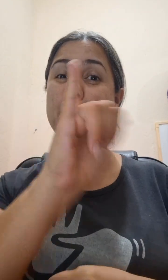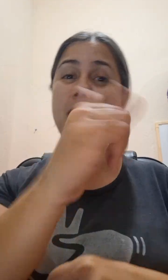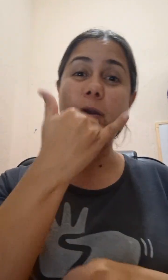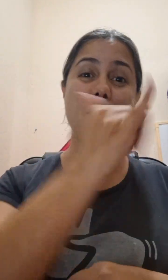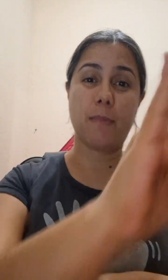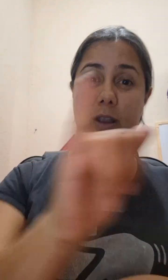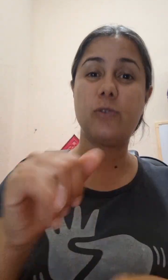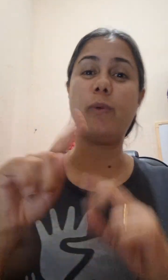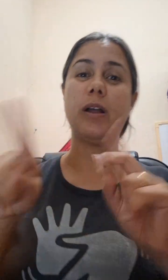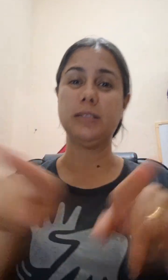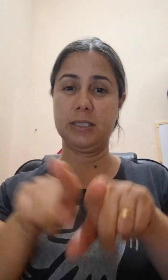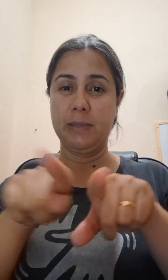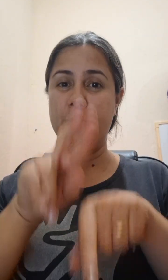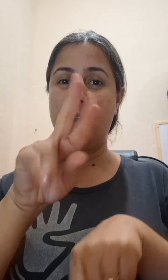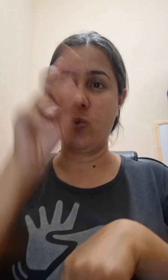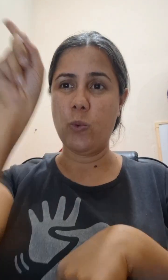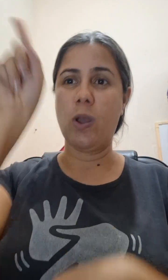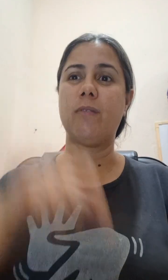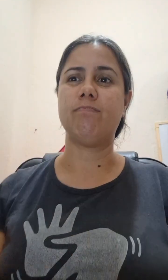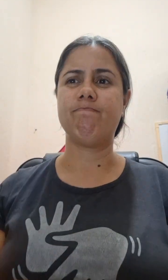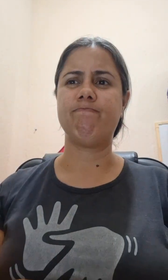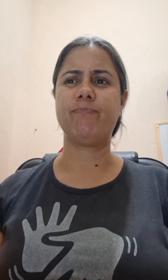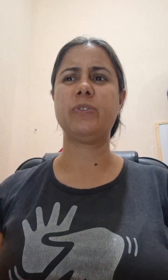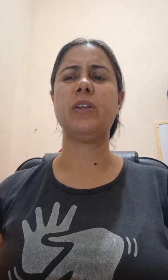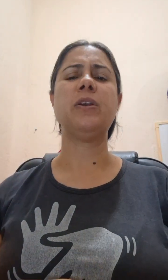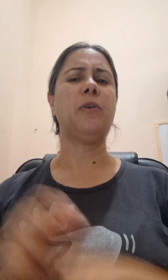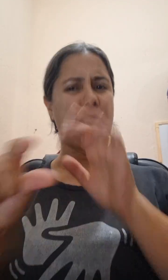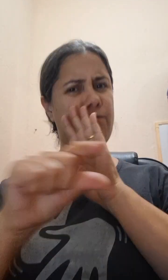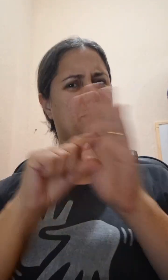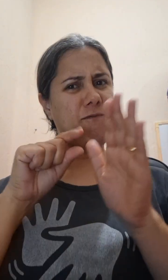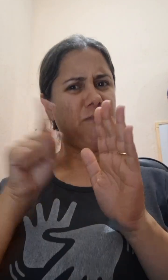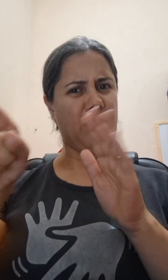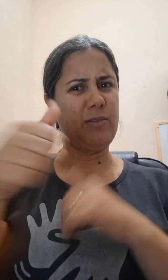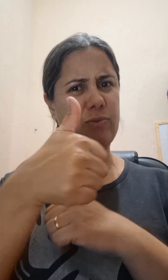Nós também precisamos perdoar, igual.